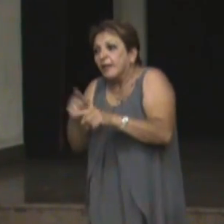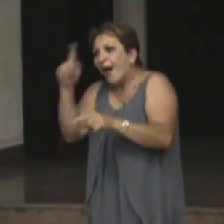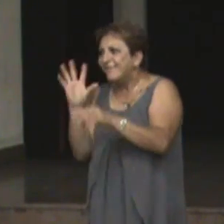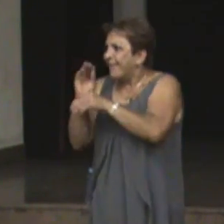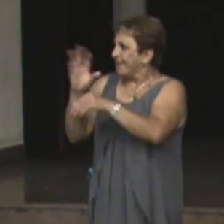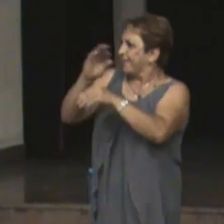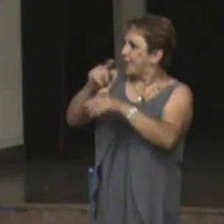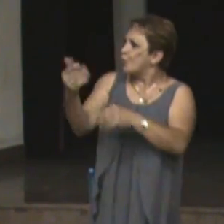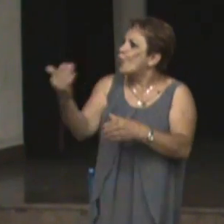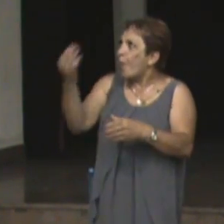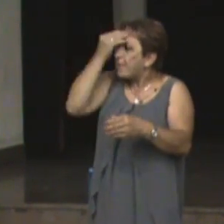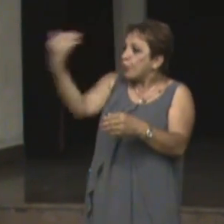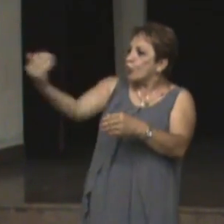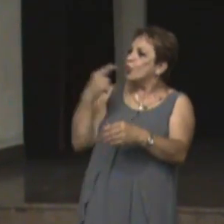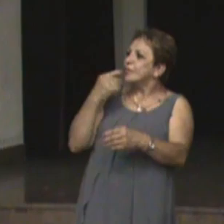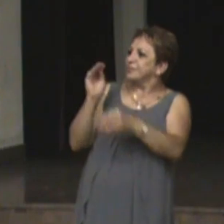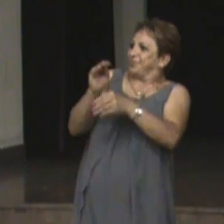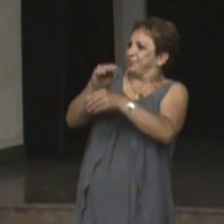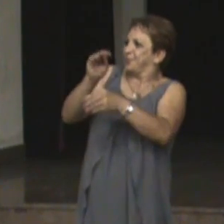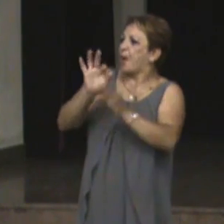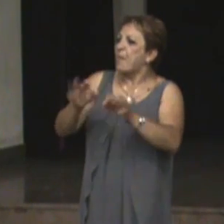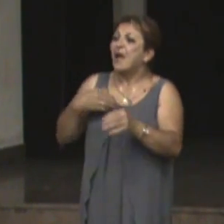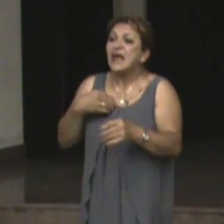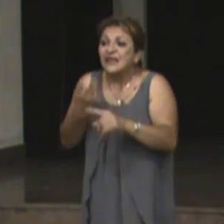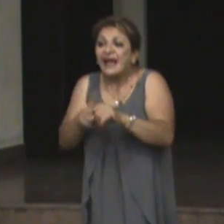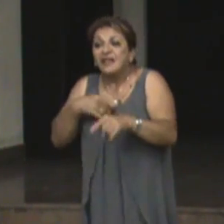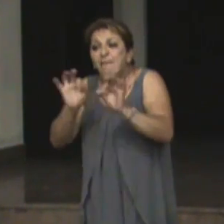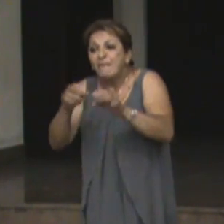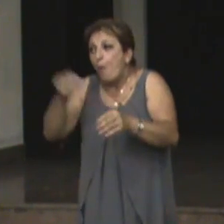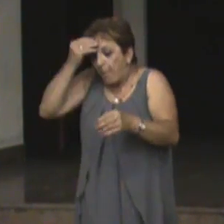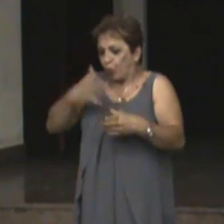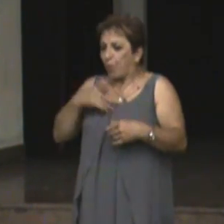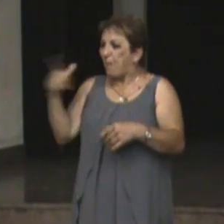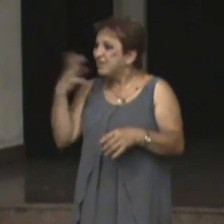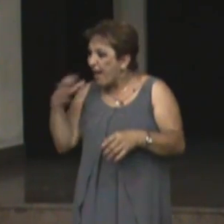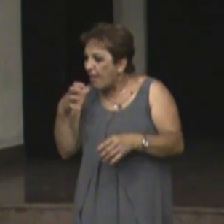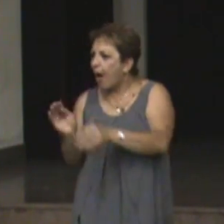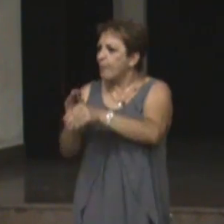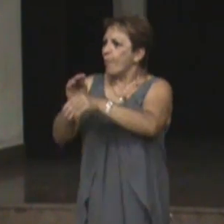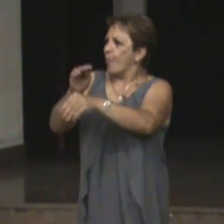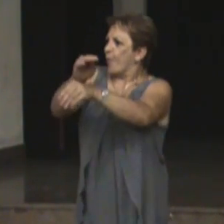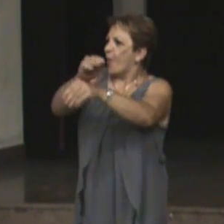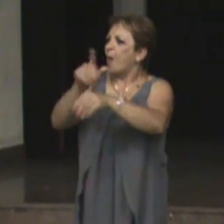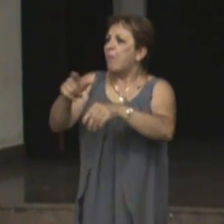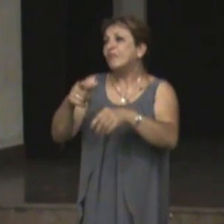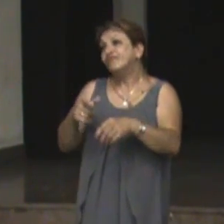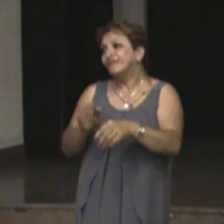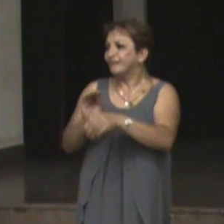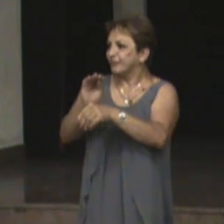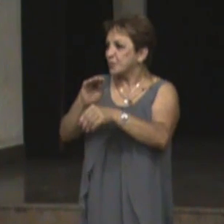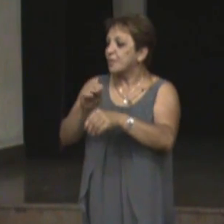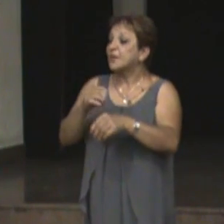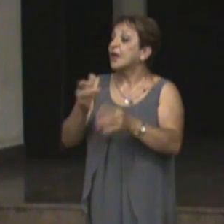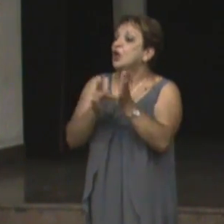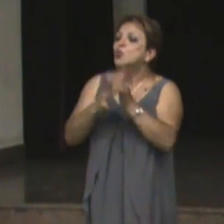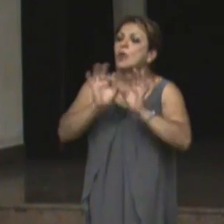ժամանակի ընթացքում եւ բերնեբերան փոխանցվելուց հետո փոխվում է։ Իսկ Քրիստոս հասարակ բաների մասին